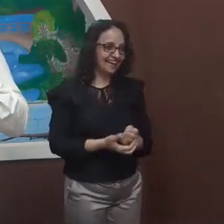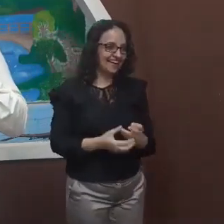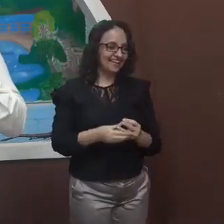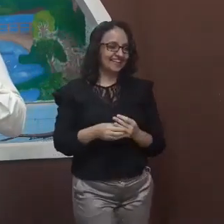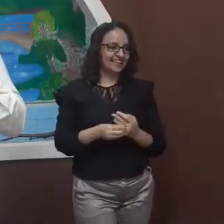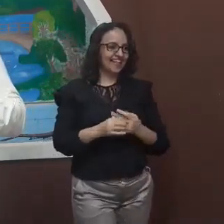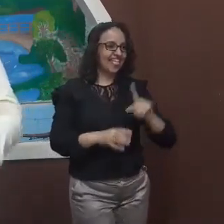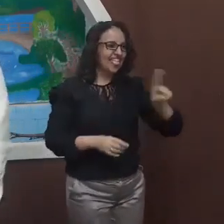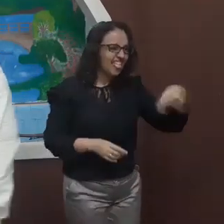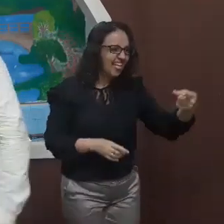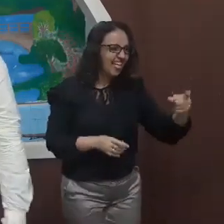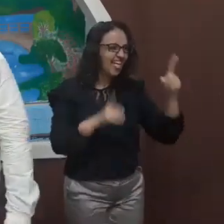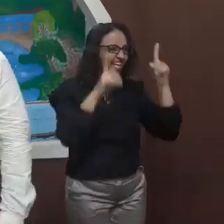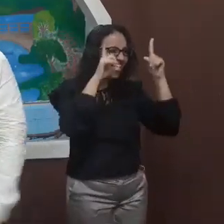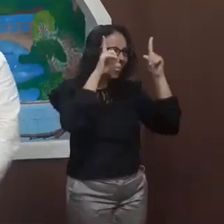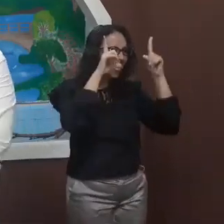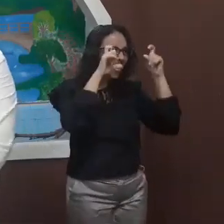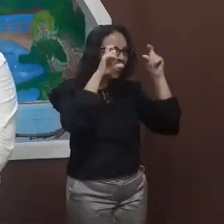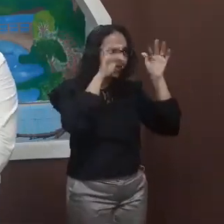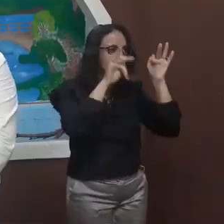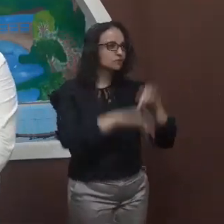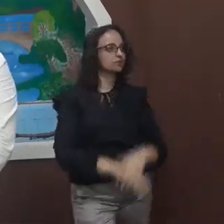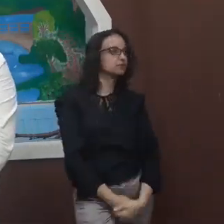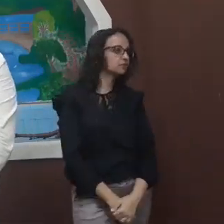Mas depois da foto,